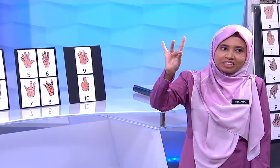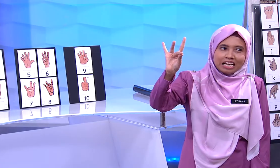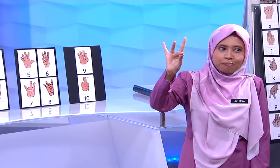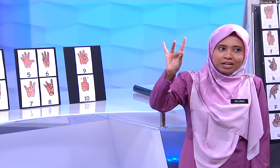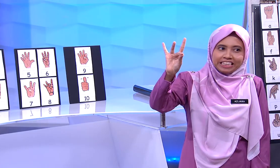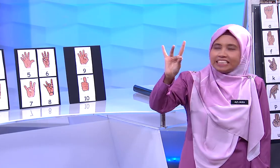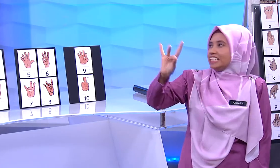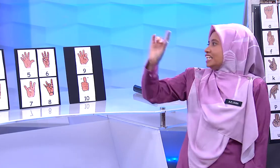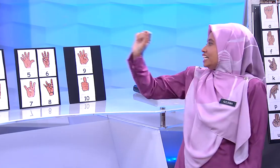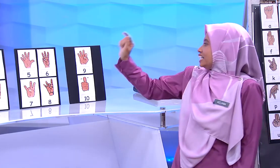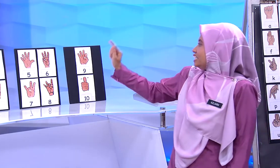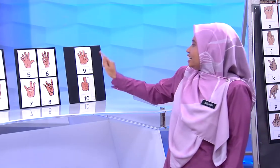ngapain Ini